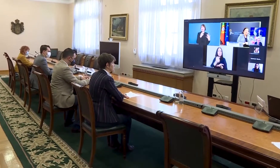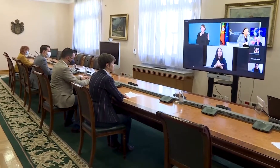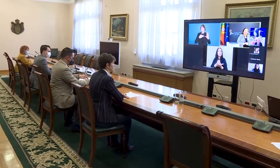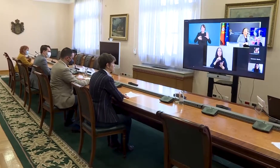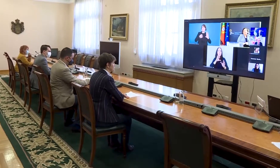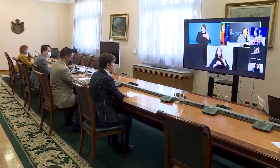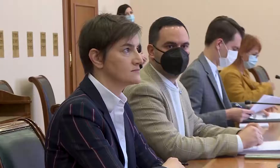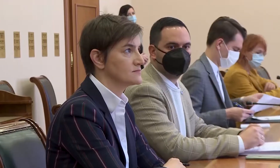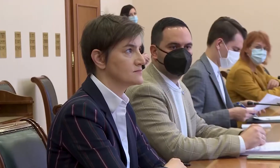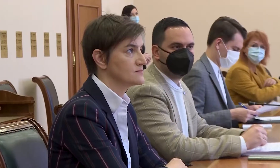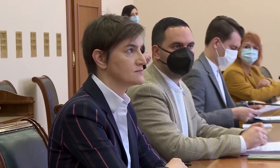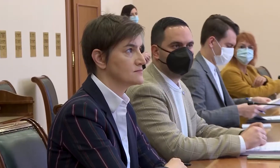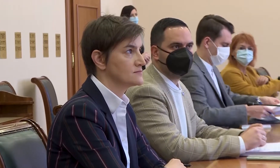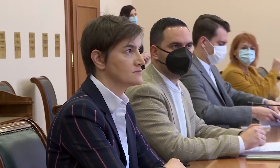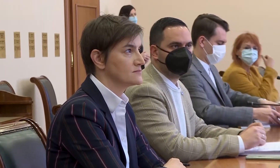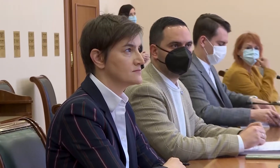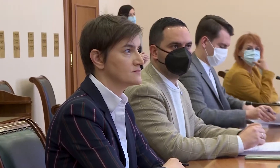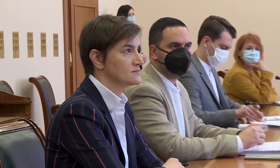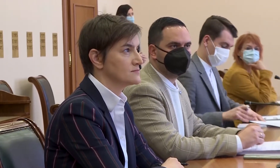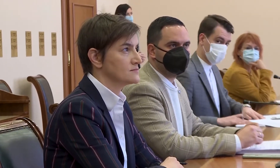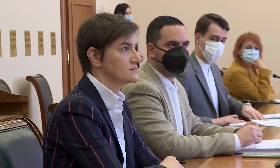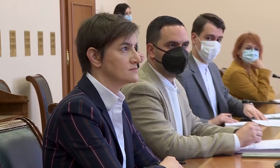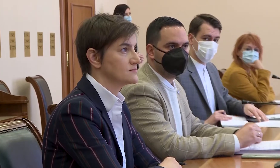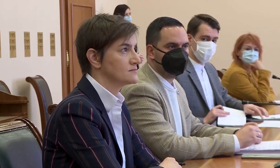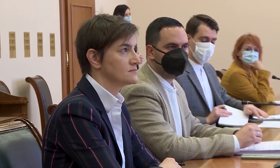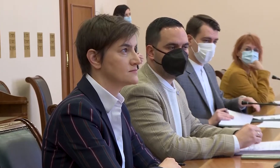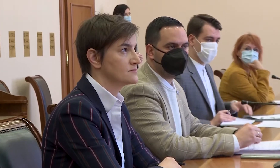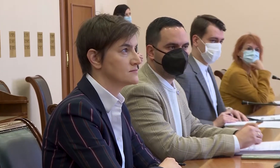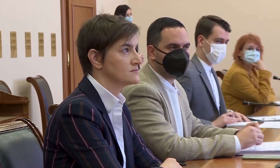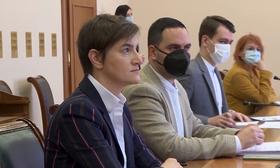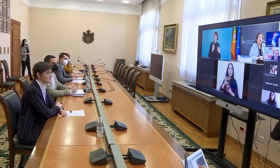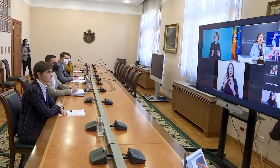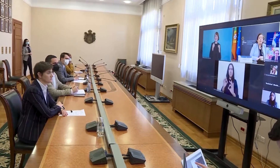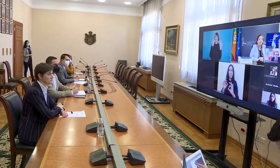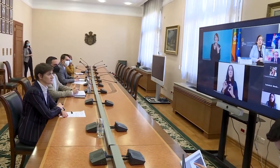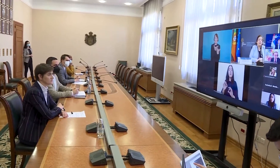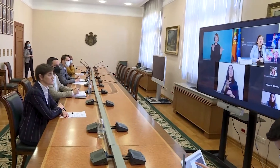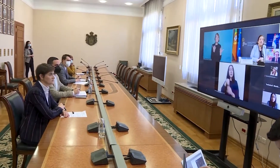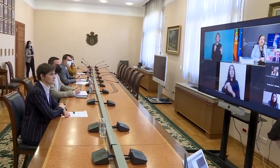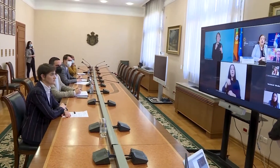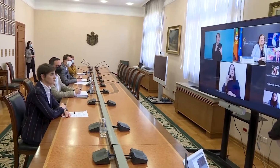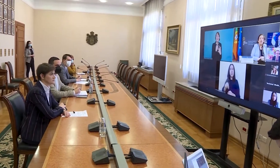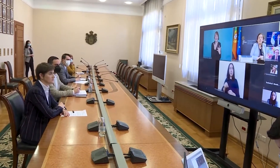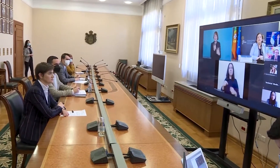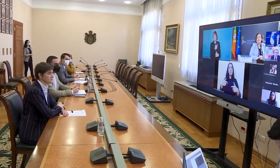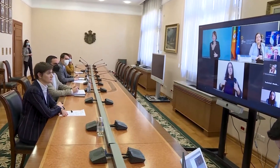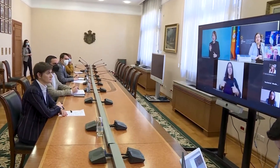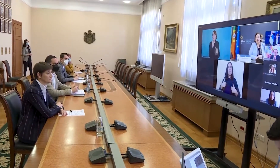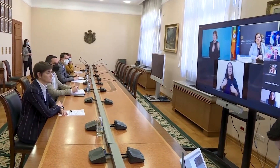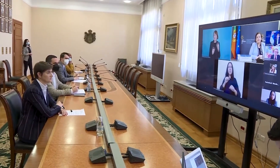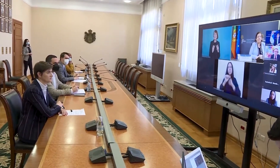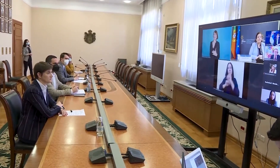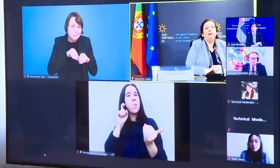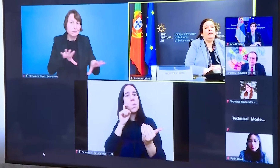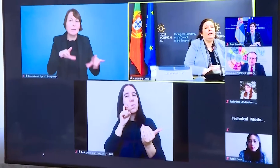pomoćne tehnologije. Vlada s tim u vezi radi na kreiranju nove e-usluge koje će u mnogome lakšati i ubrzati proces